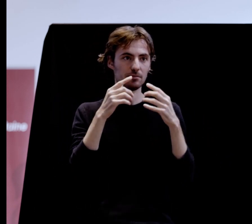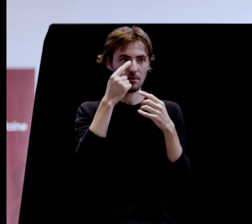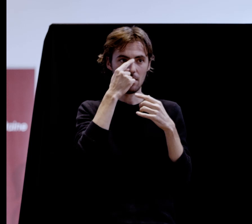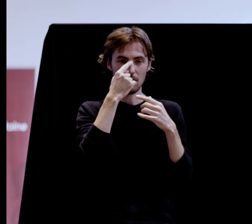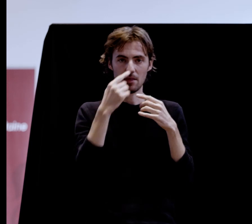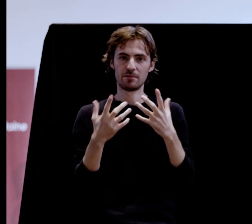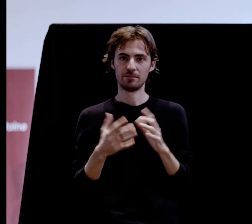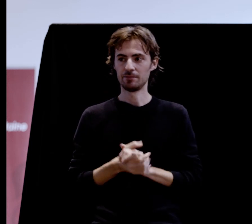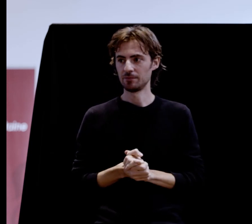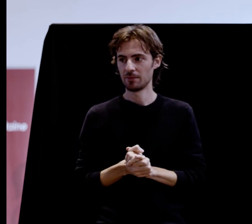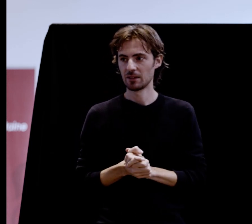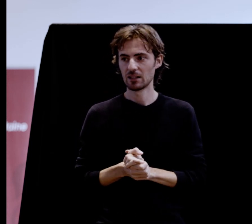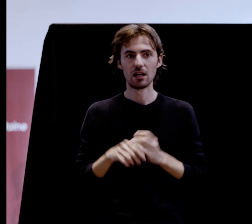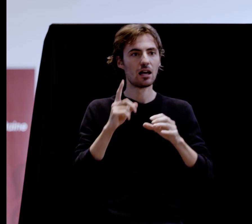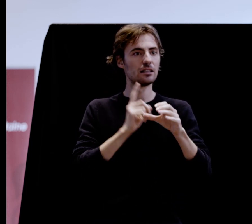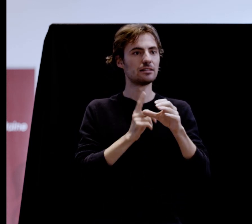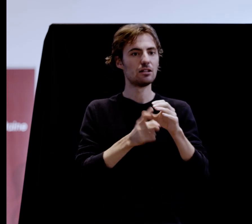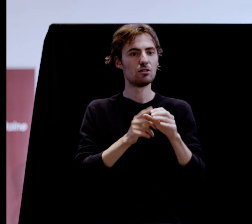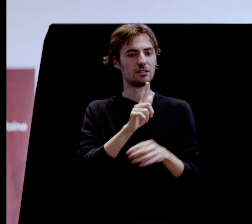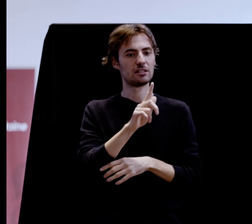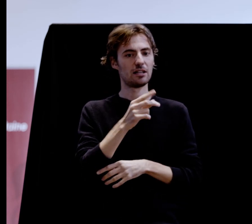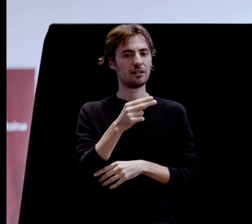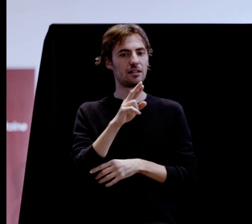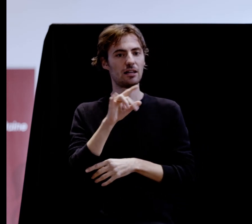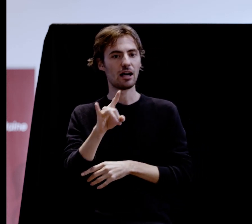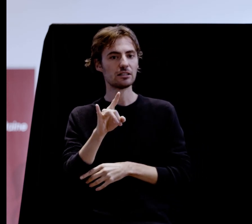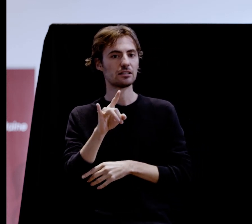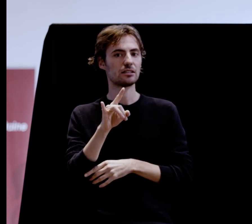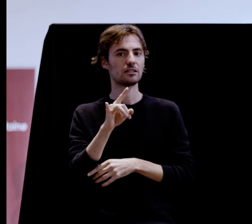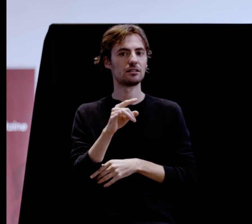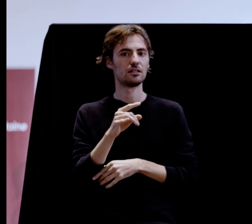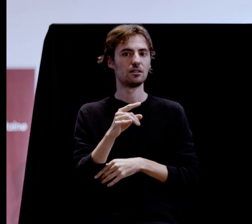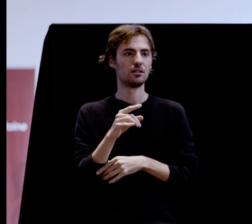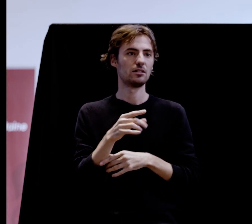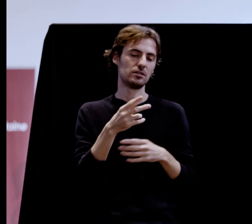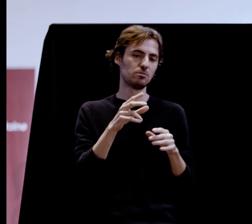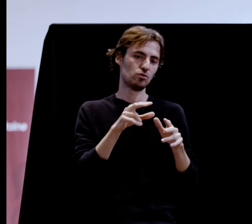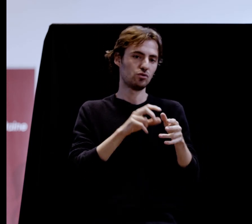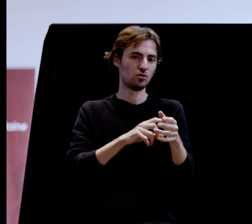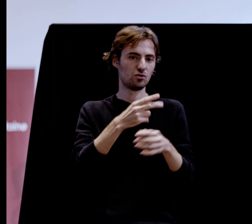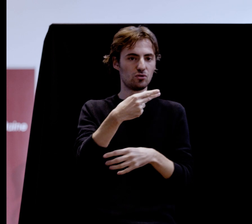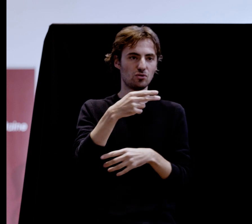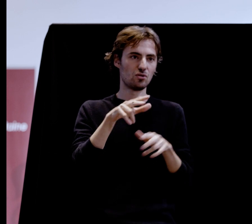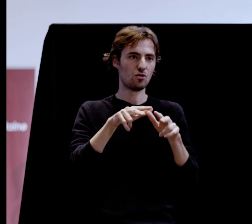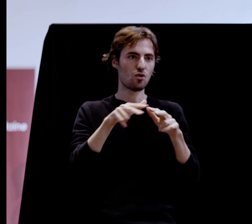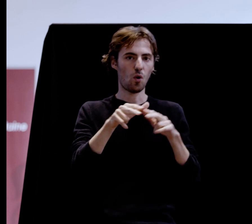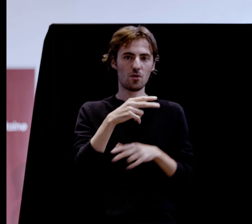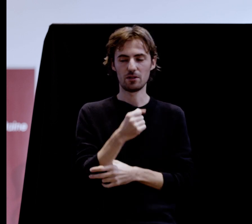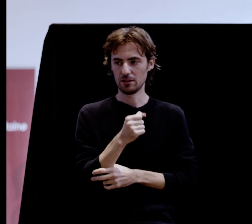Et ces cellules à GnRH, ces neurones à GnRH, c'est des neurones, ils doivent